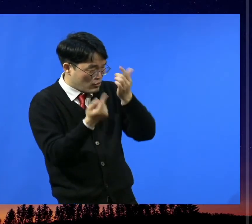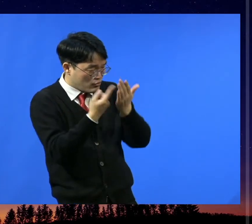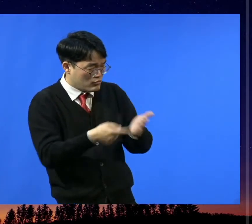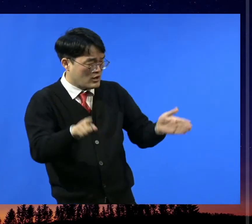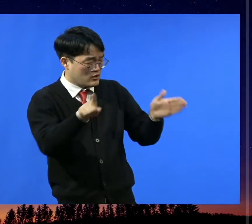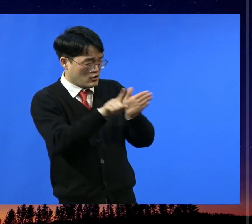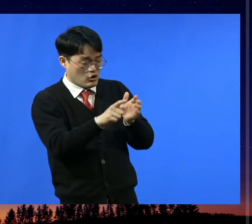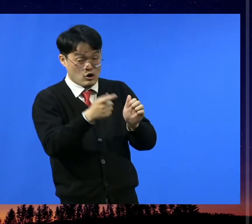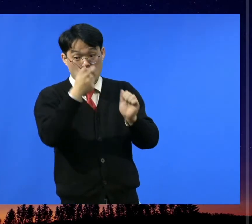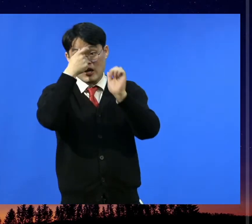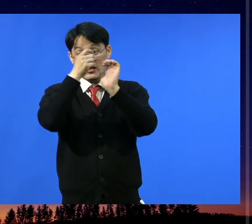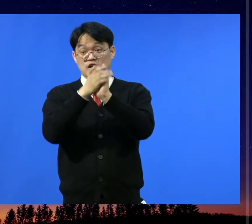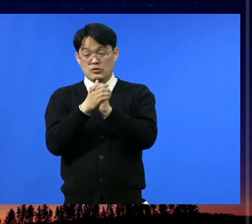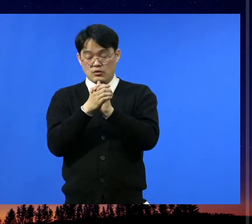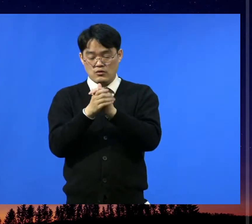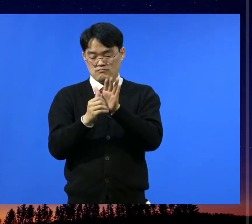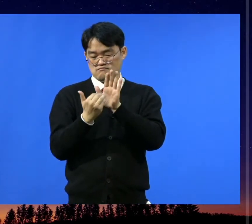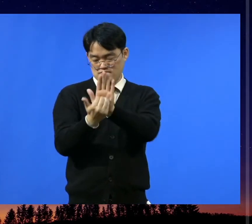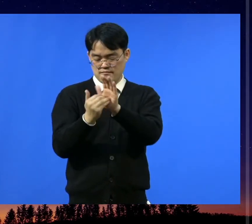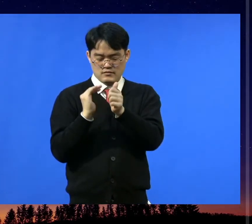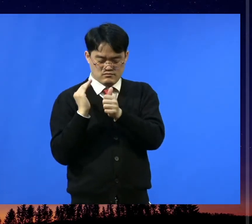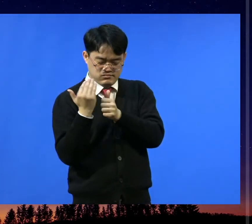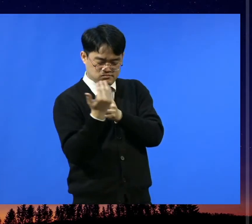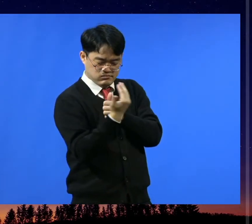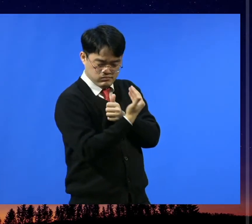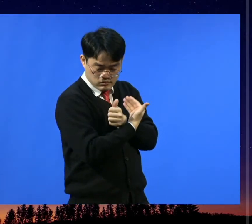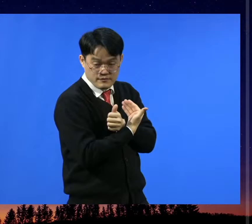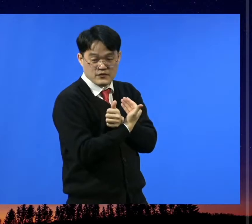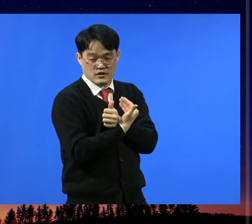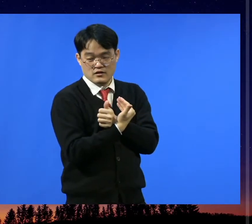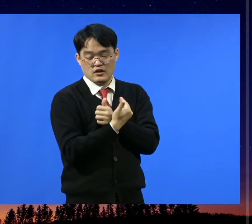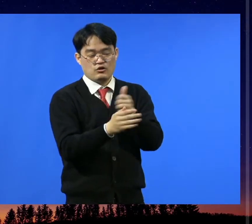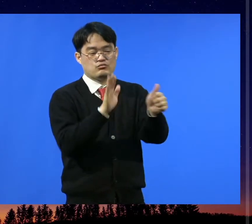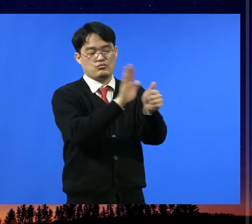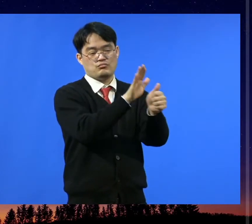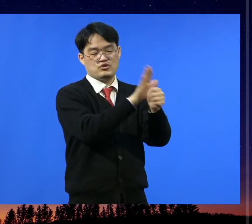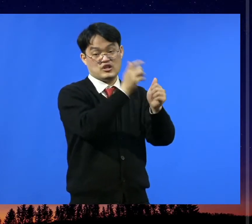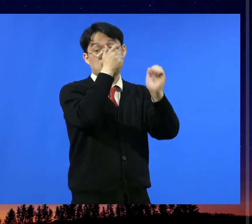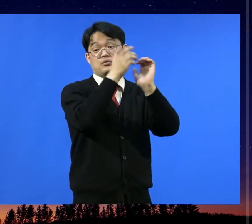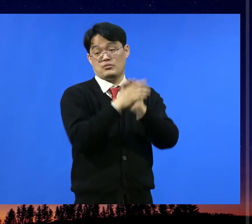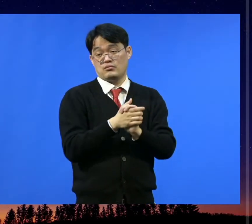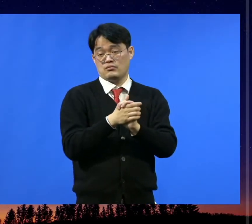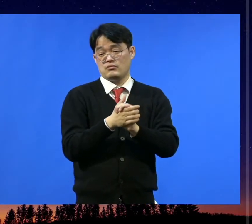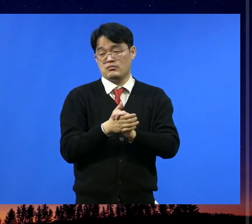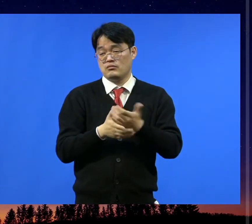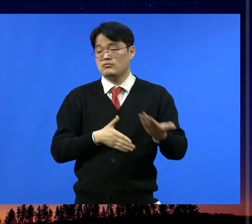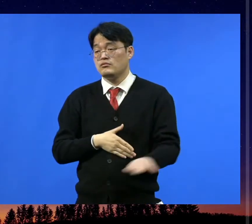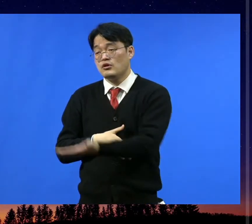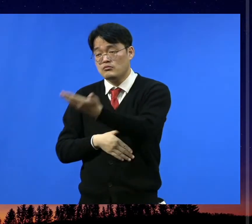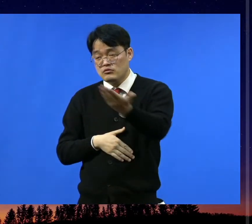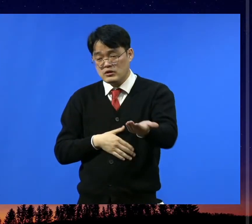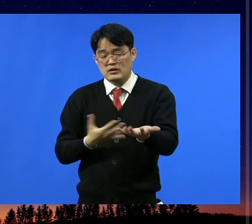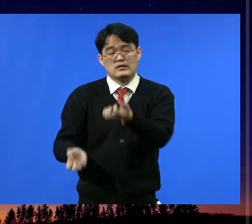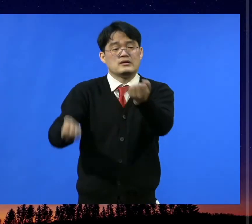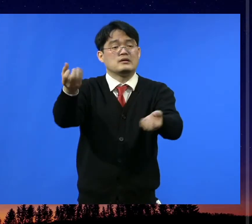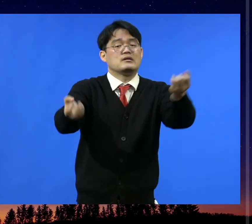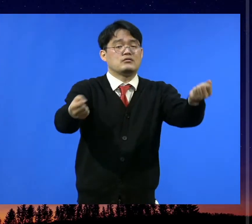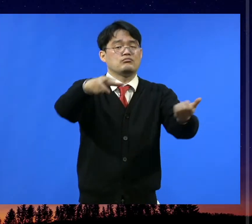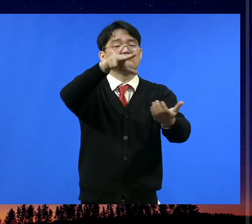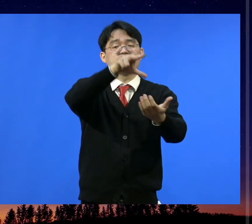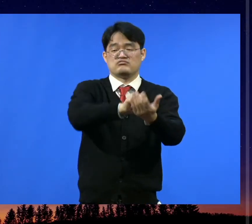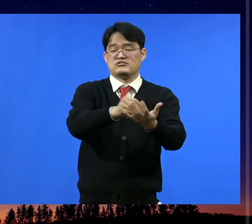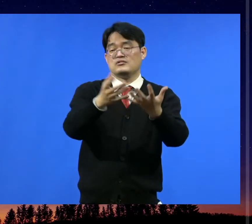작업들, 중보기도. 여러분, 성도들이 안고 있는 문제들이 얼마나 다양합니까? 우리 교회만 해도